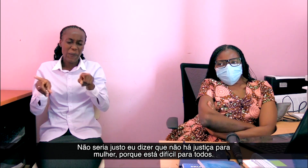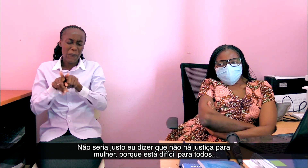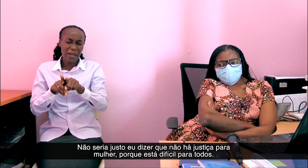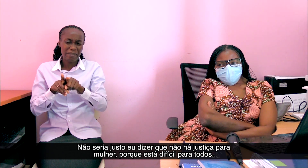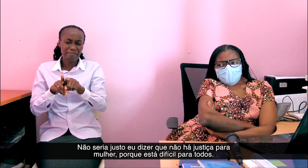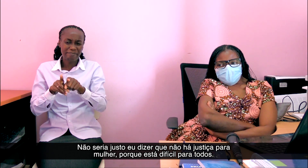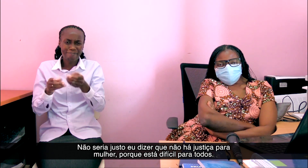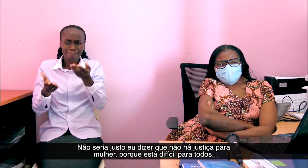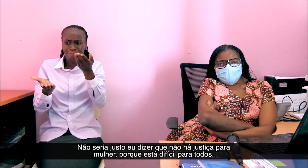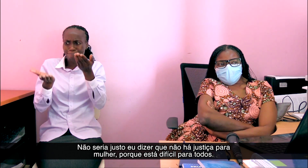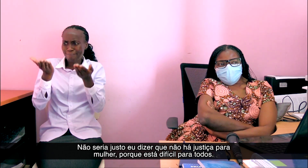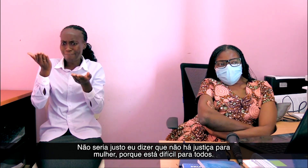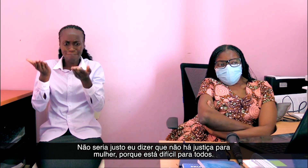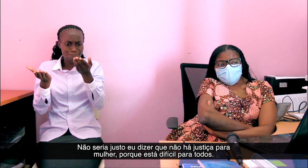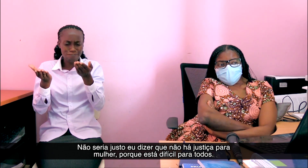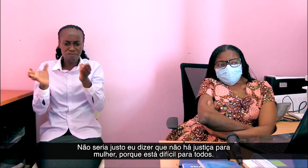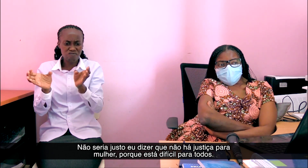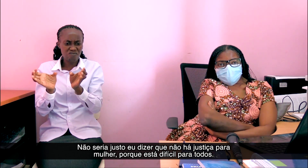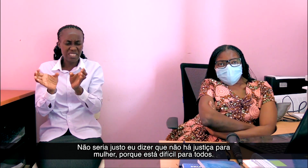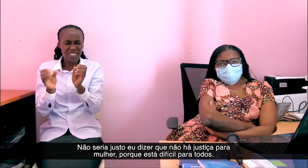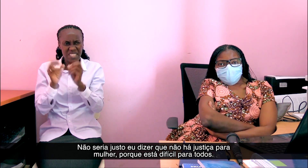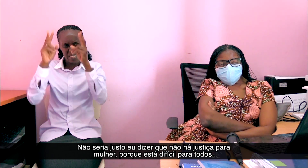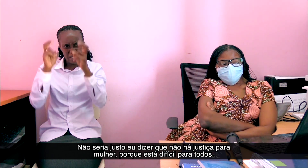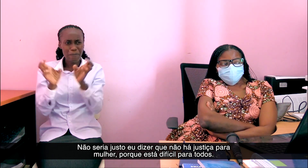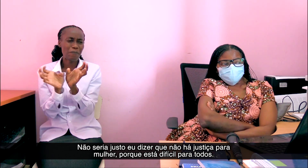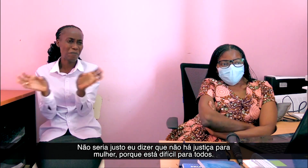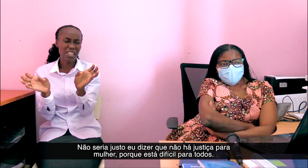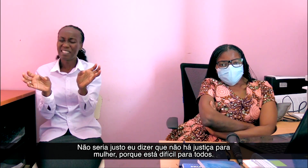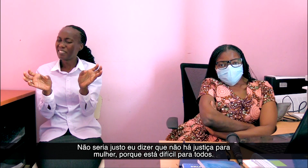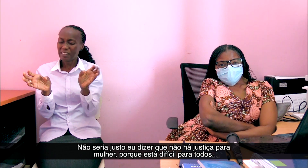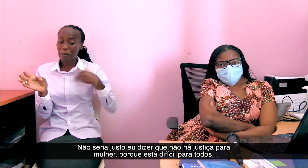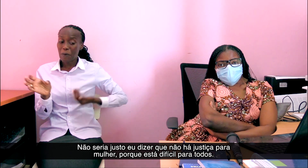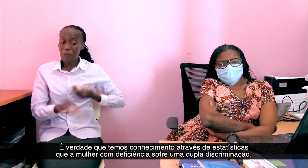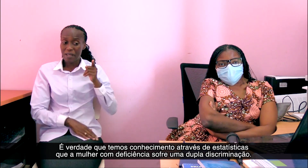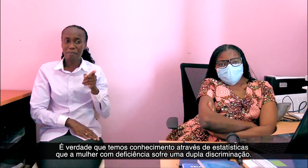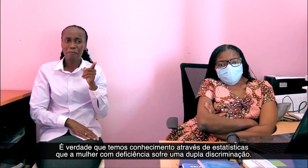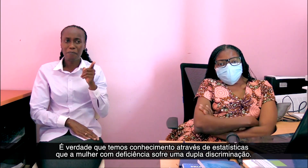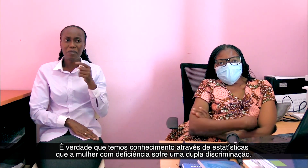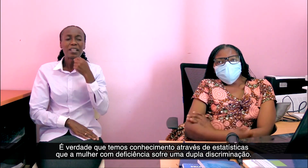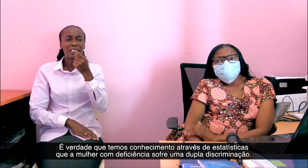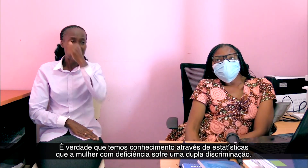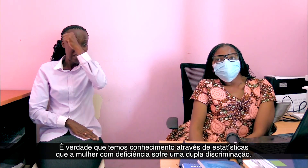para a mulher. Está difícil para todos, mas é verdade que